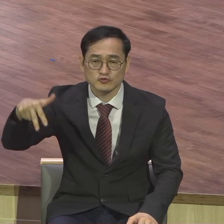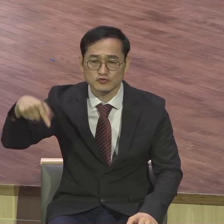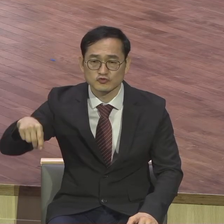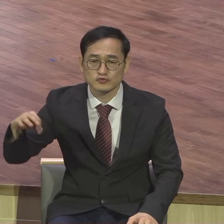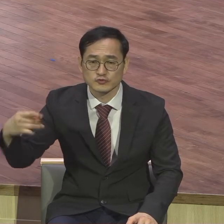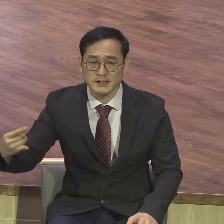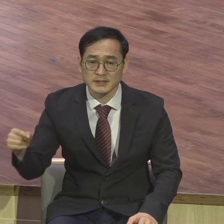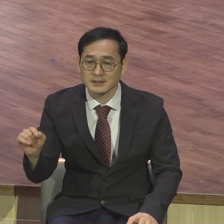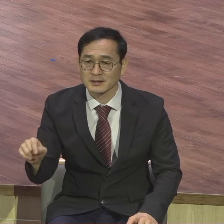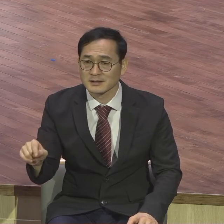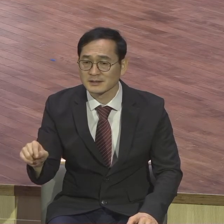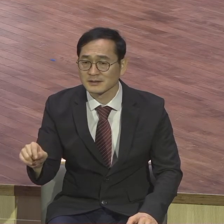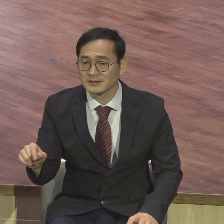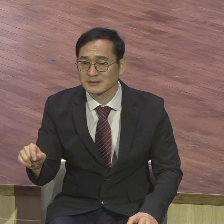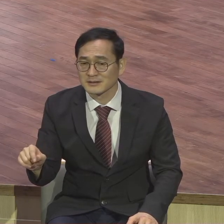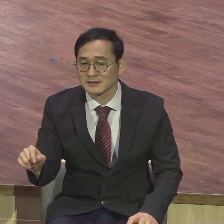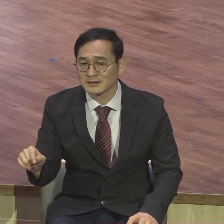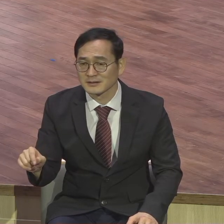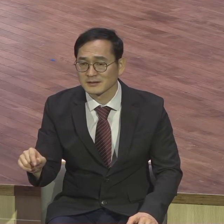그럼 피튀기하고 싸워야 돼요.